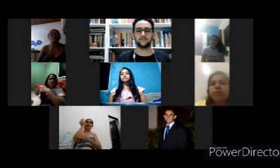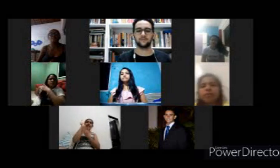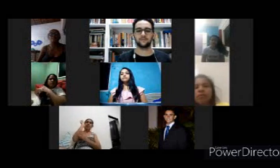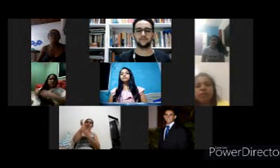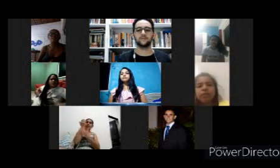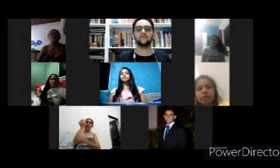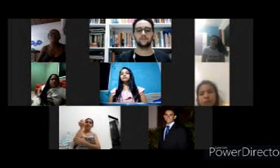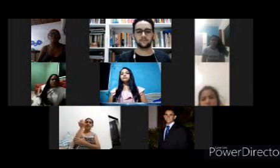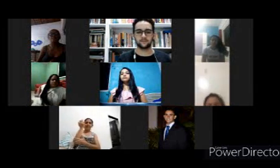abacaxi